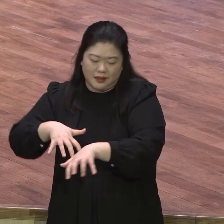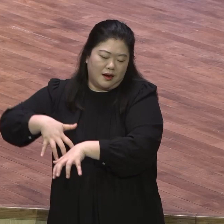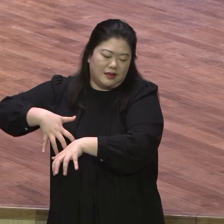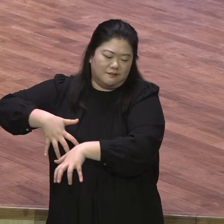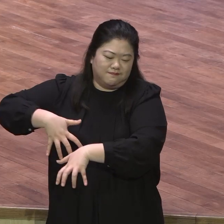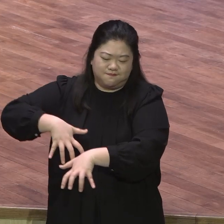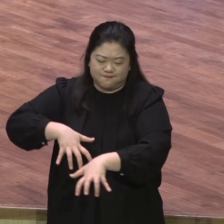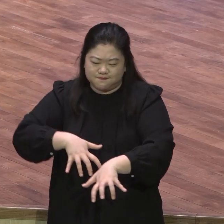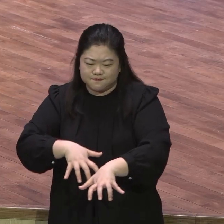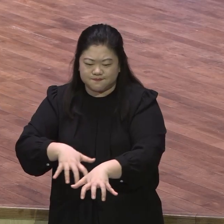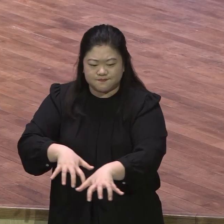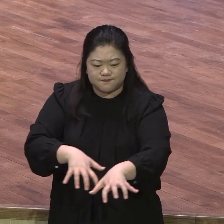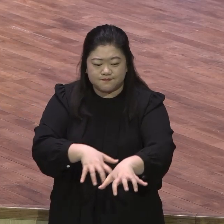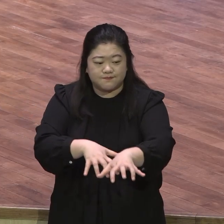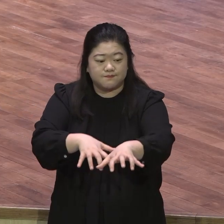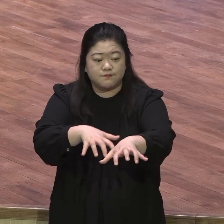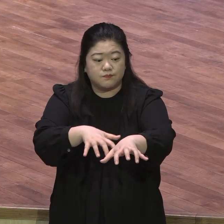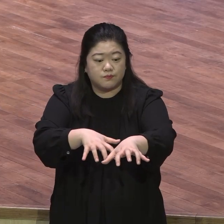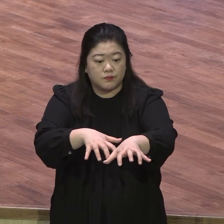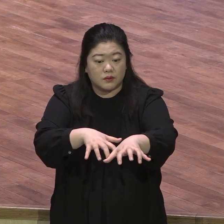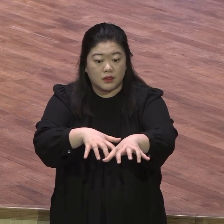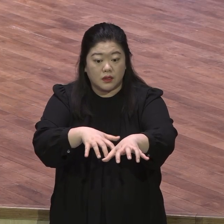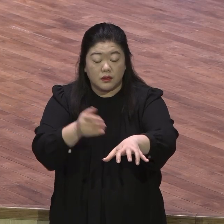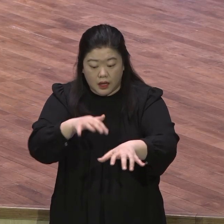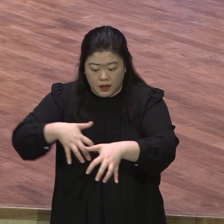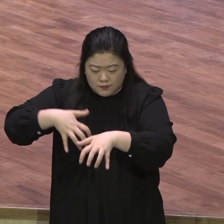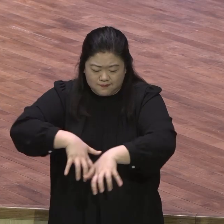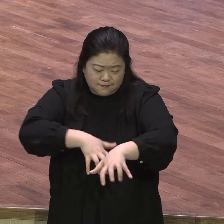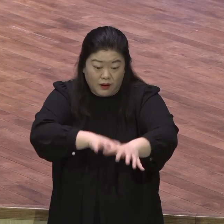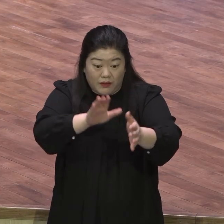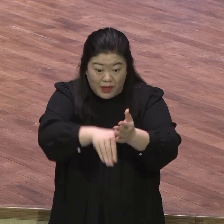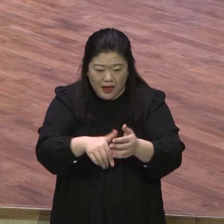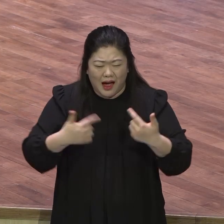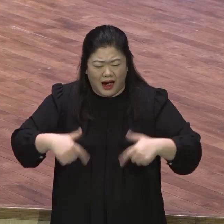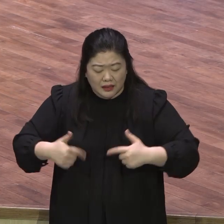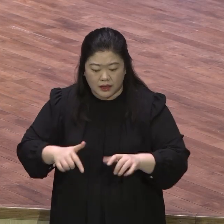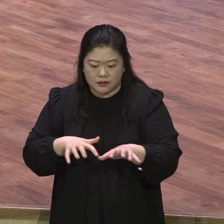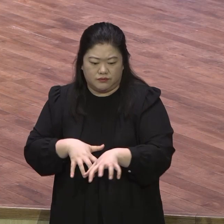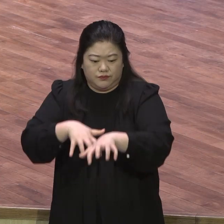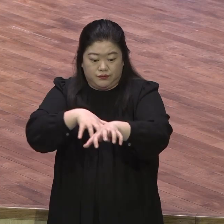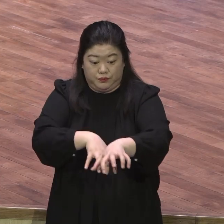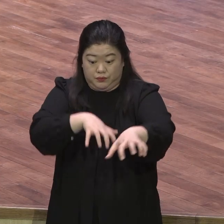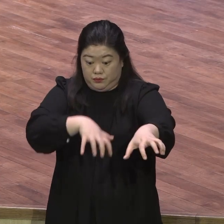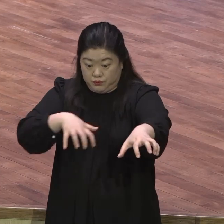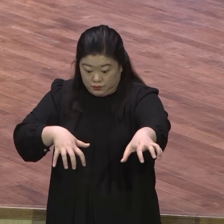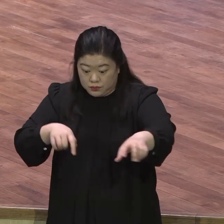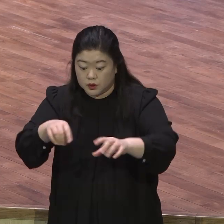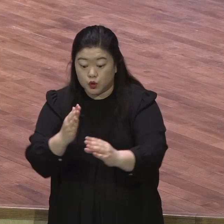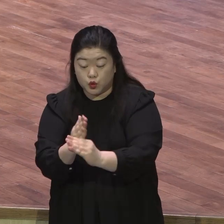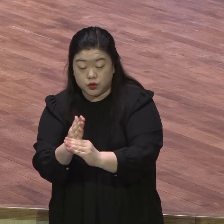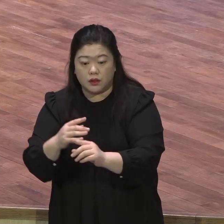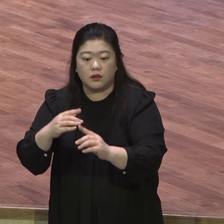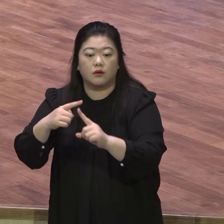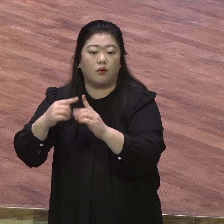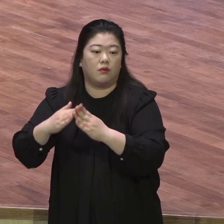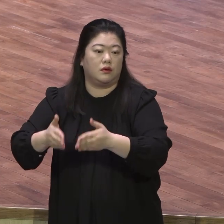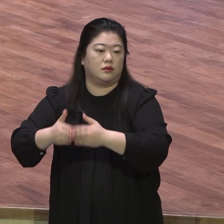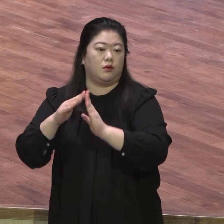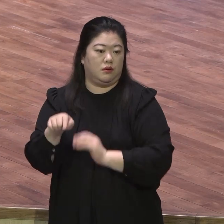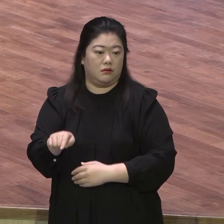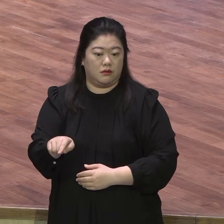뭐냐. 센터 중간에 성막이 있어요. 성막. 언제나 성막 중심. 성막이 있죠. 성막은